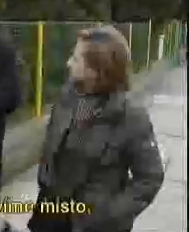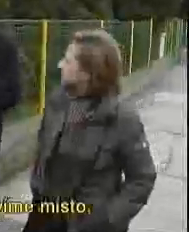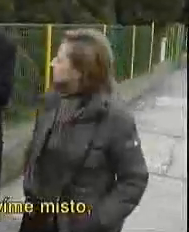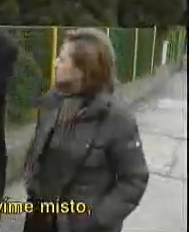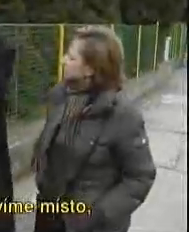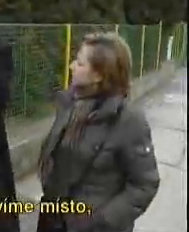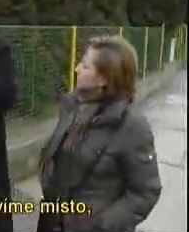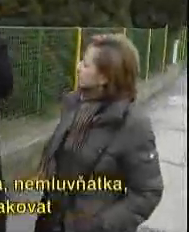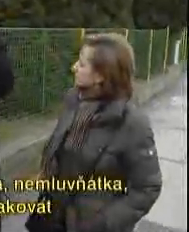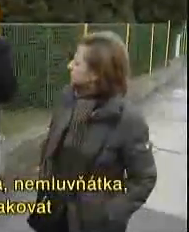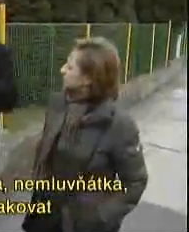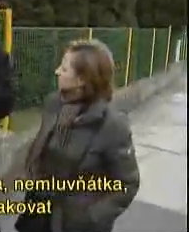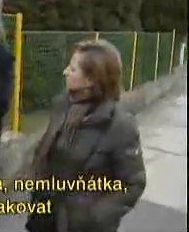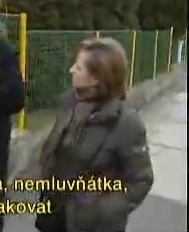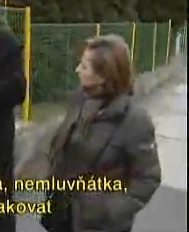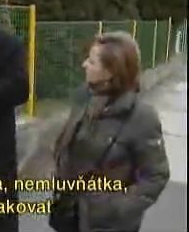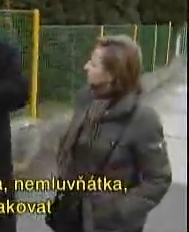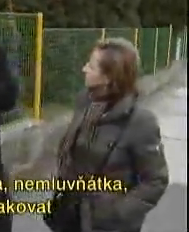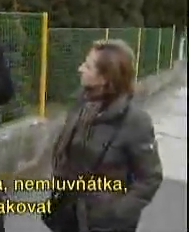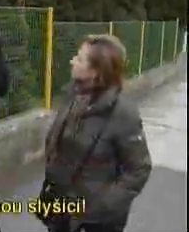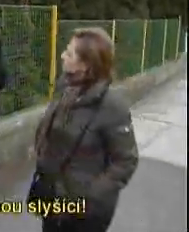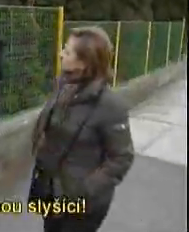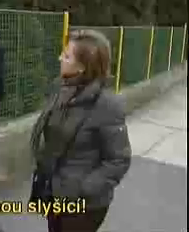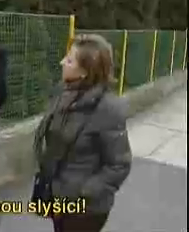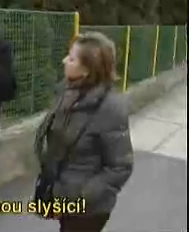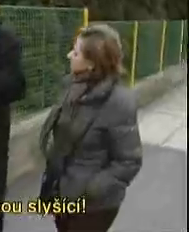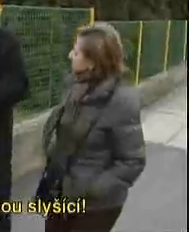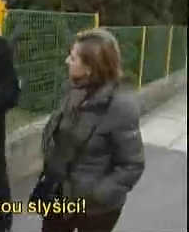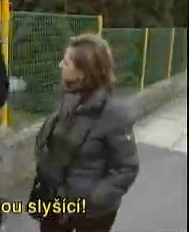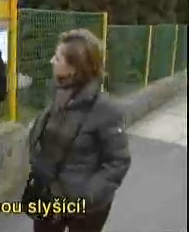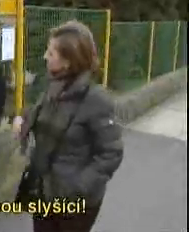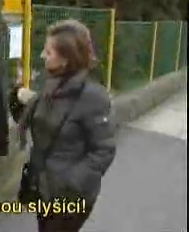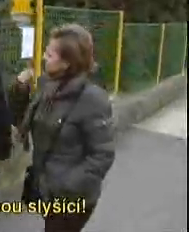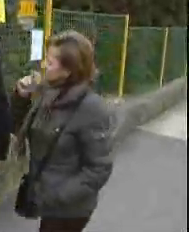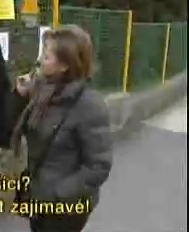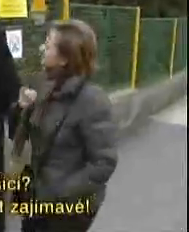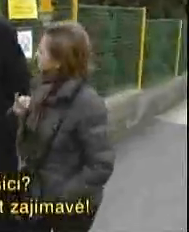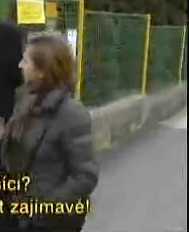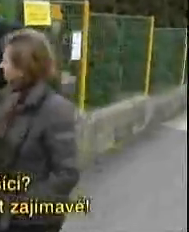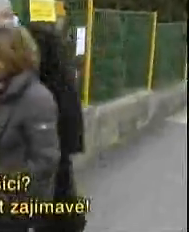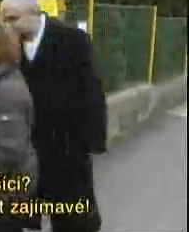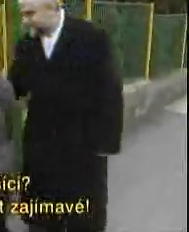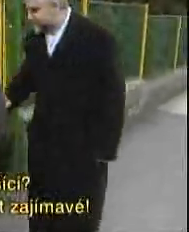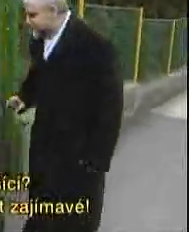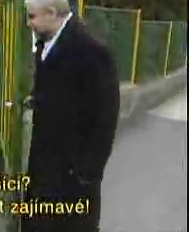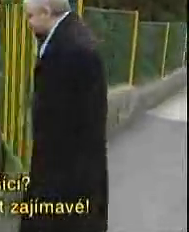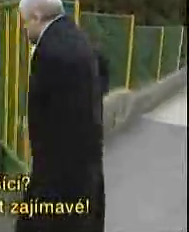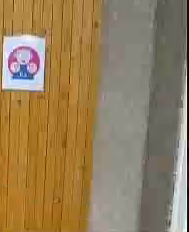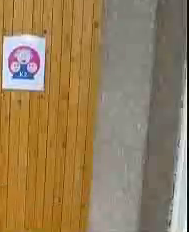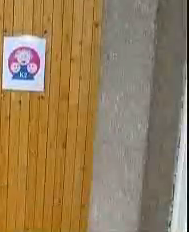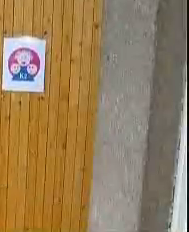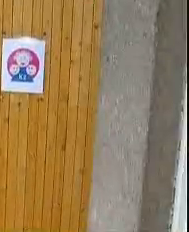Teď navštívíme místo, kde se miminka nemluvňátka učí znakovat a přitom jsou slyšící. Slyšící, to musí být zajímavé.